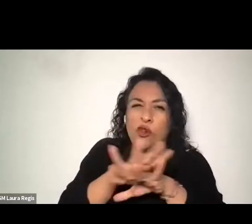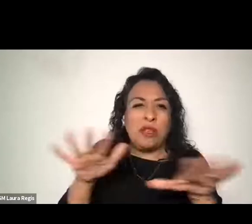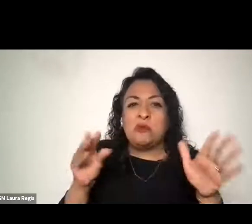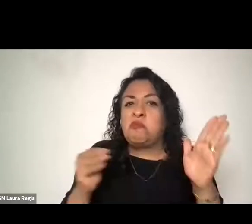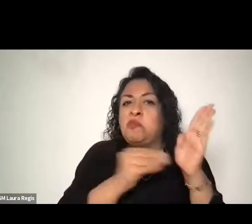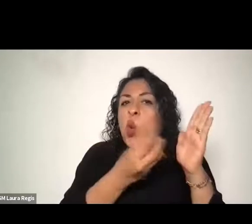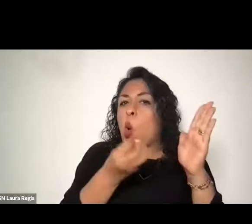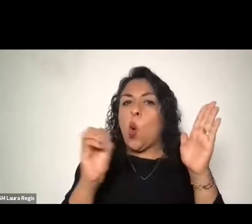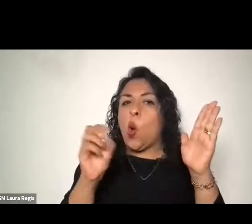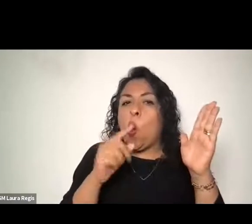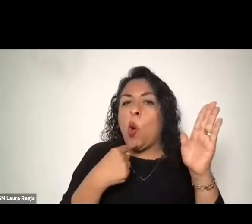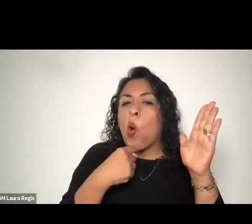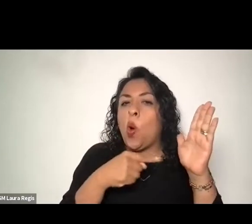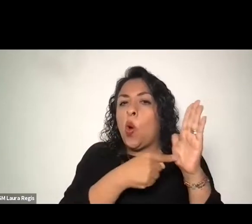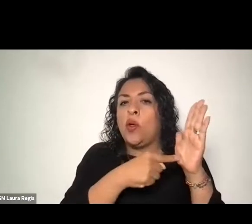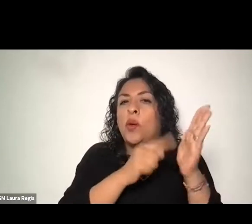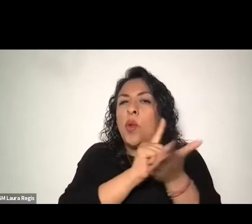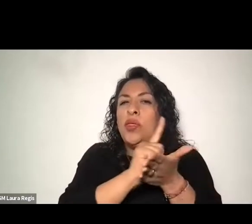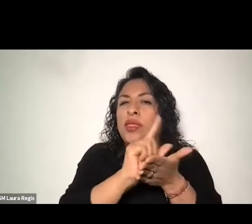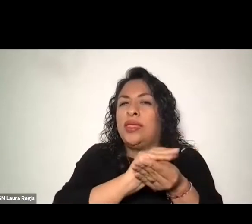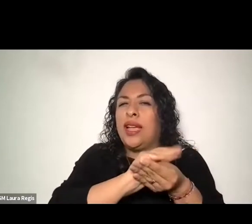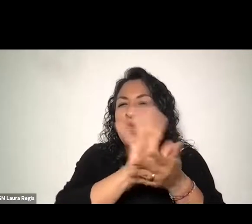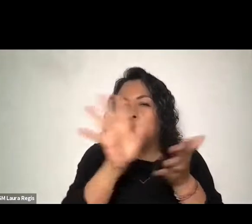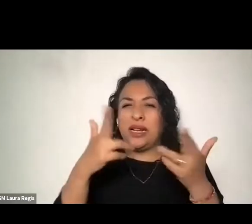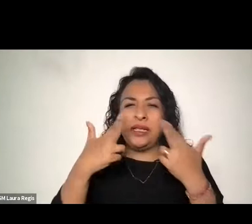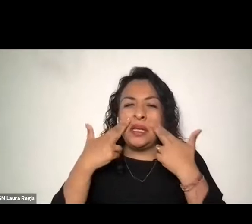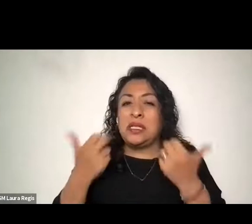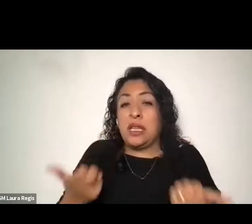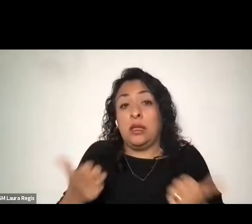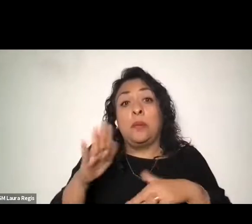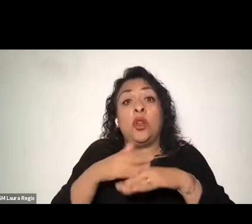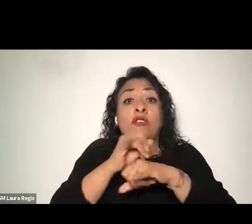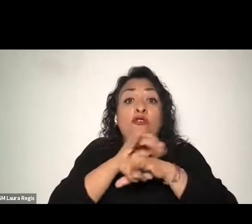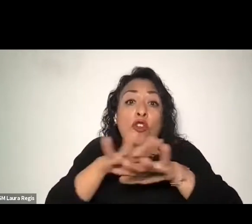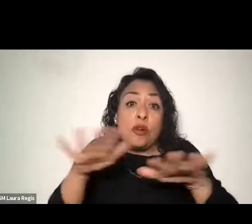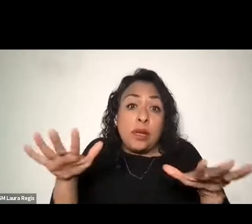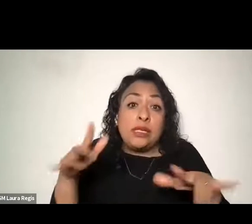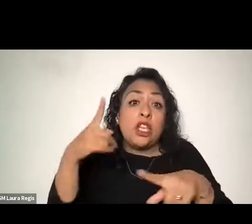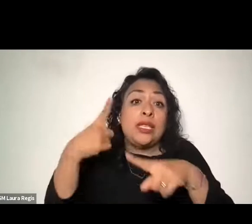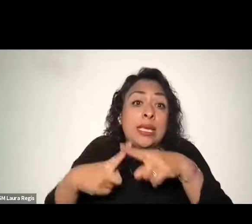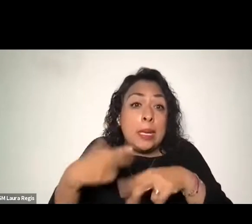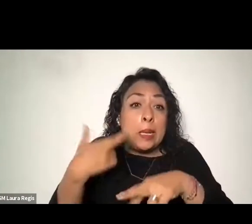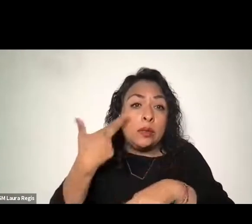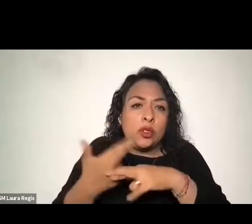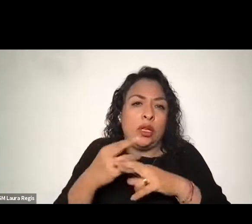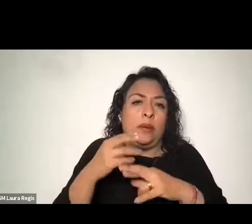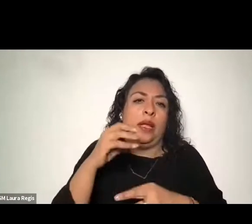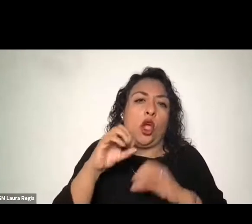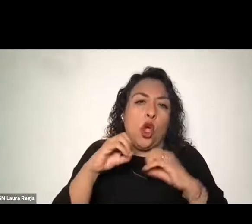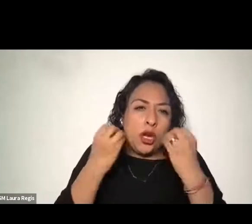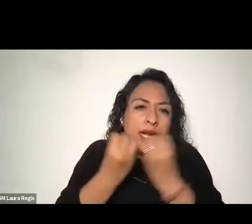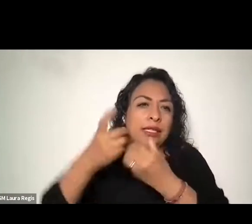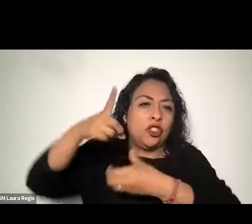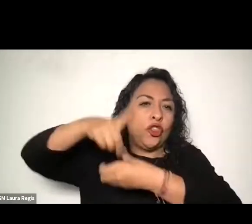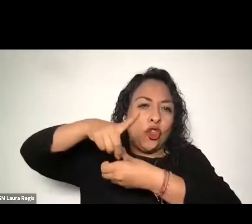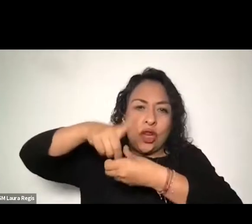portal de transparencia de Hacienda, porque la información ahí es de las organizaciones donatarias, no es